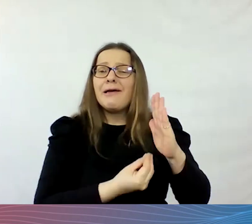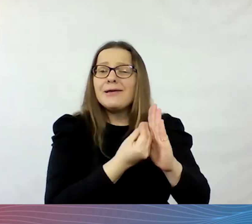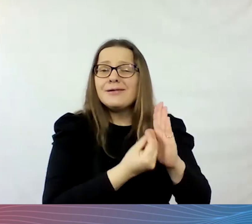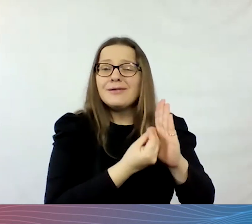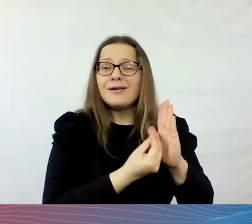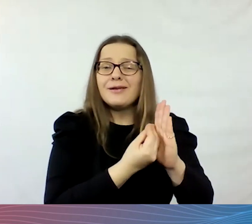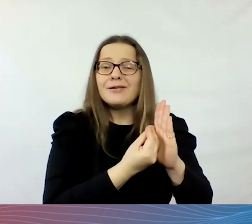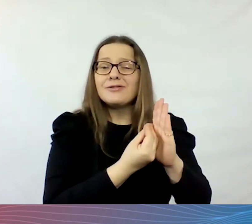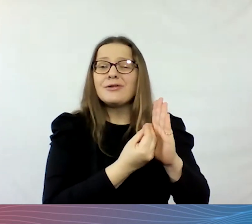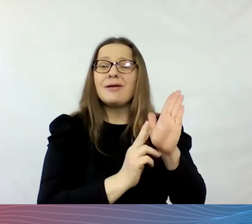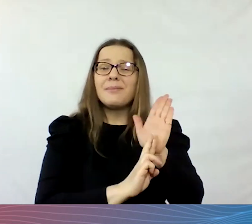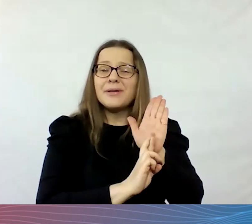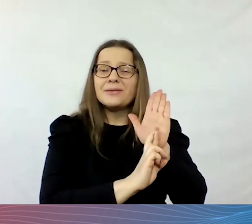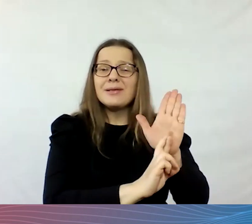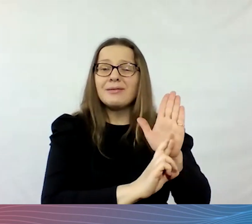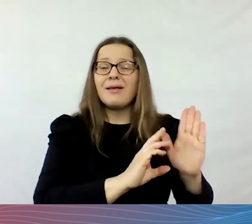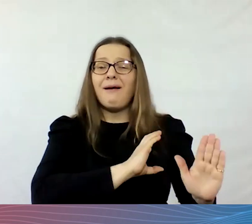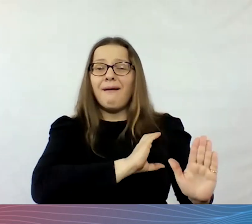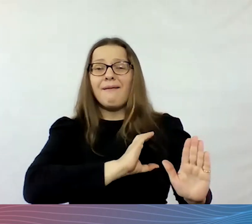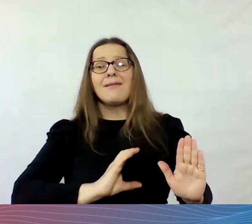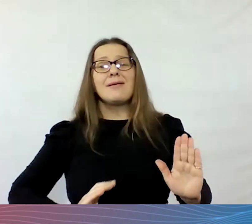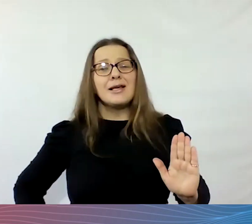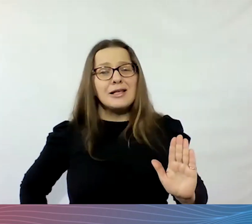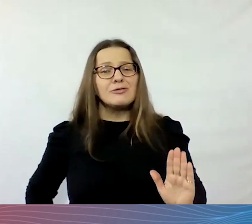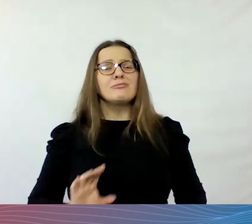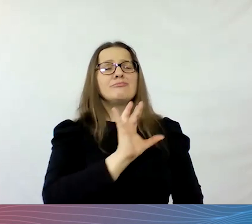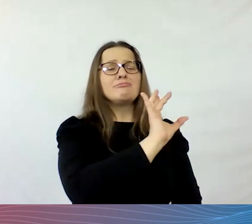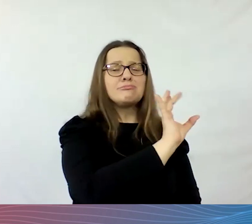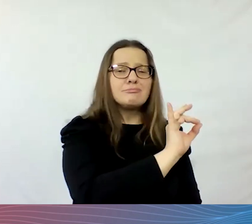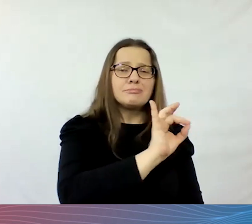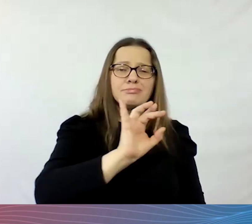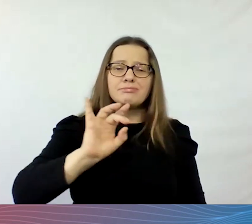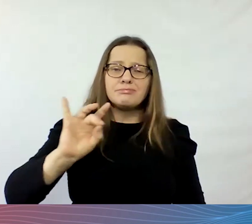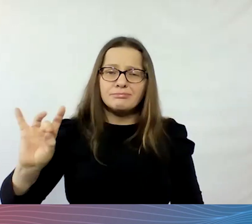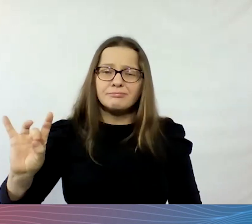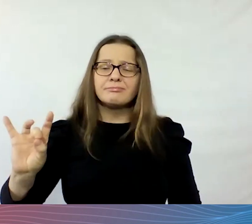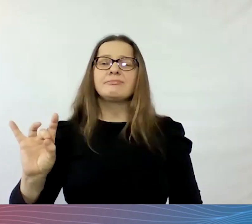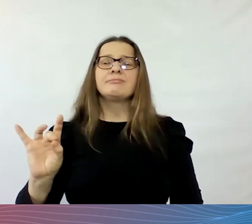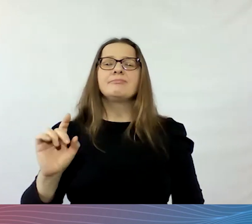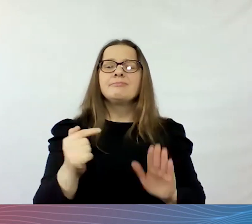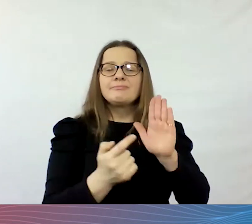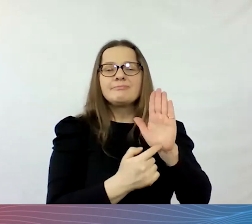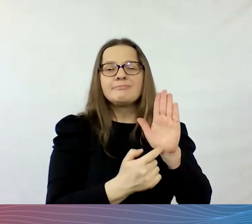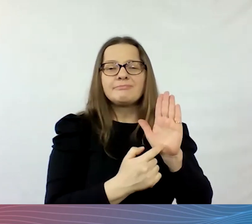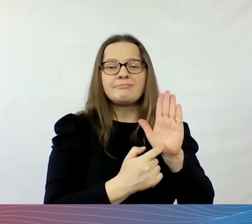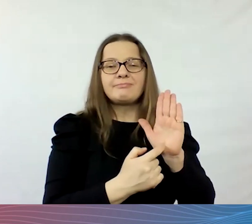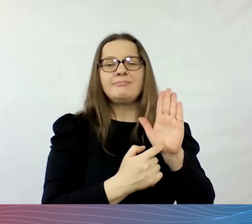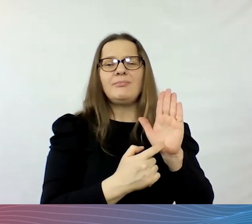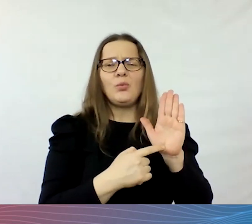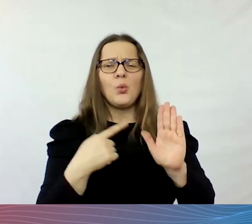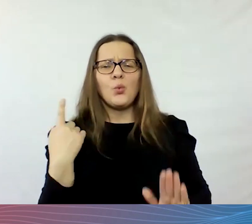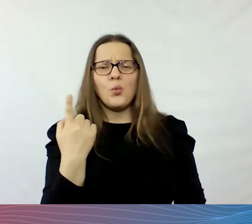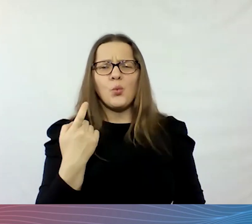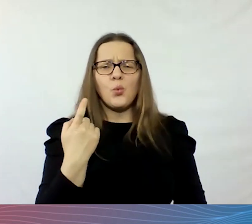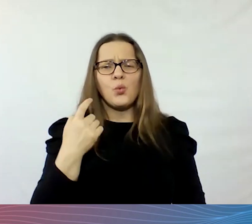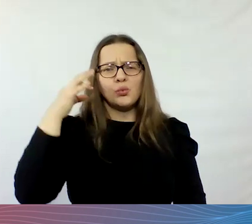Tá bom? Então, irmãos, versículo 13. Pois em um só Espírito todos nós